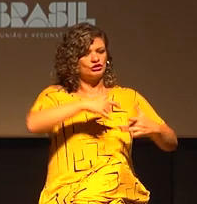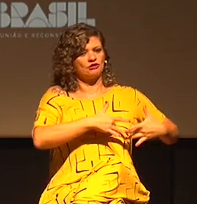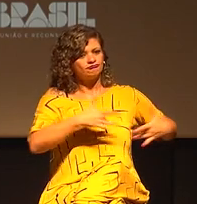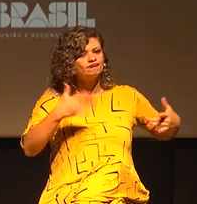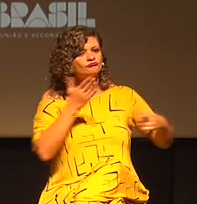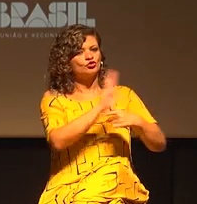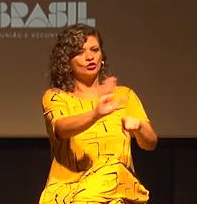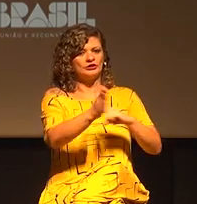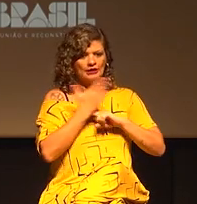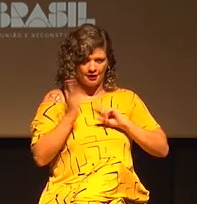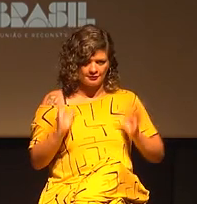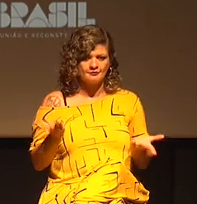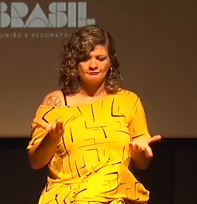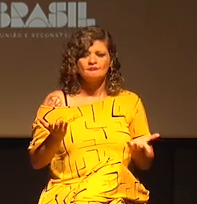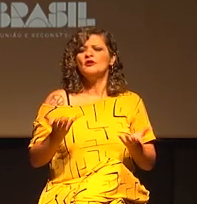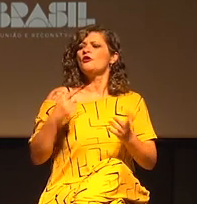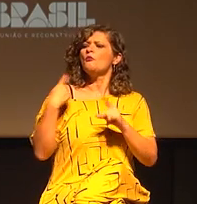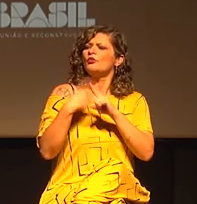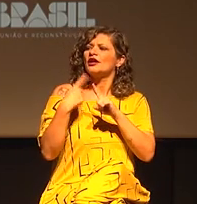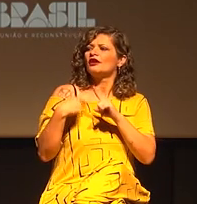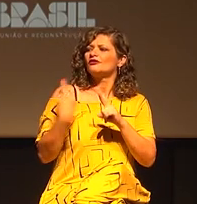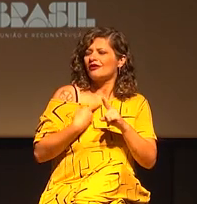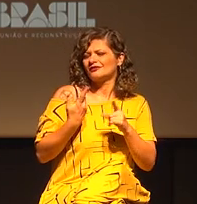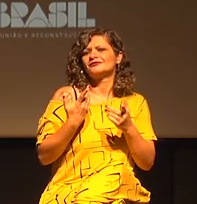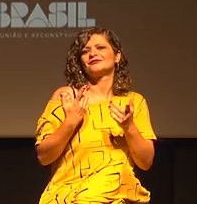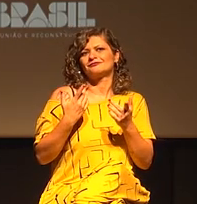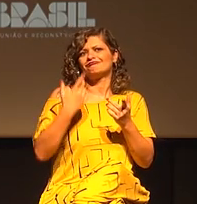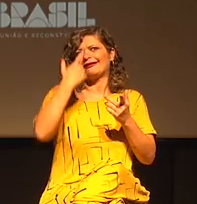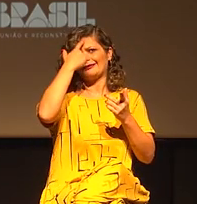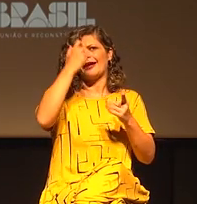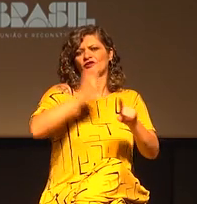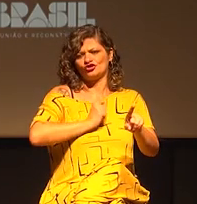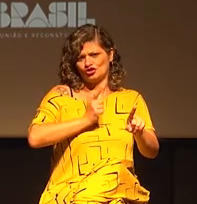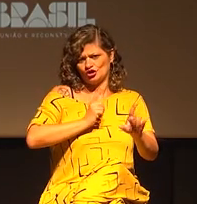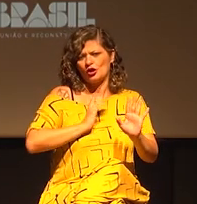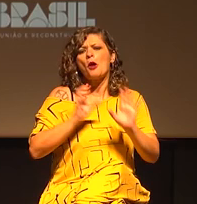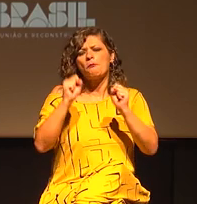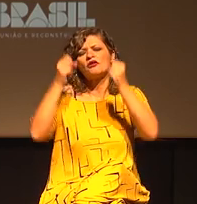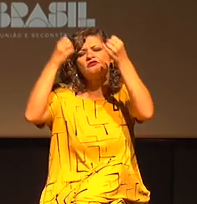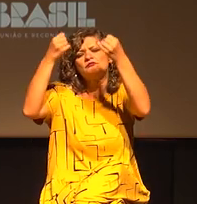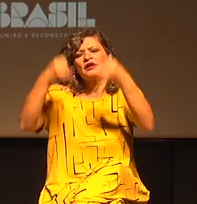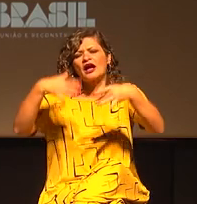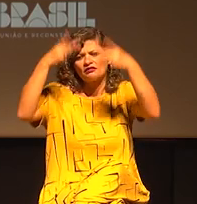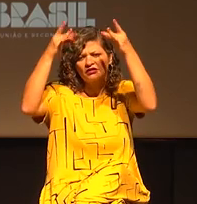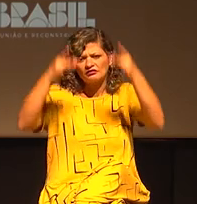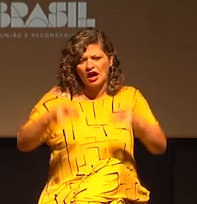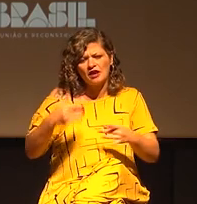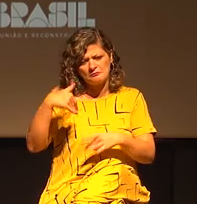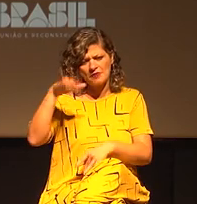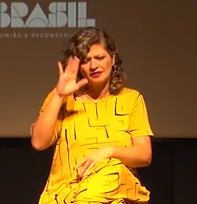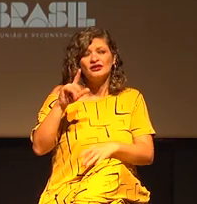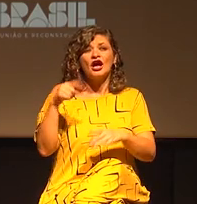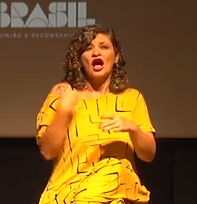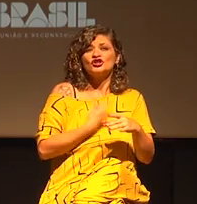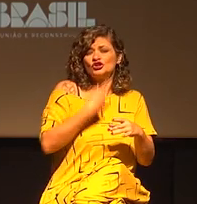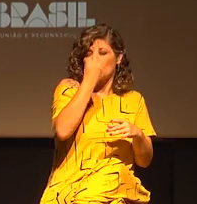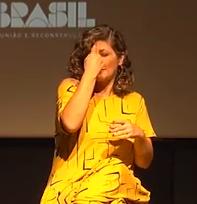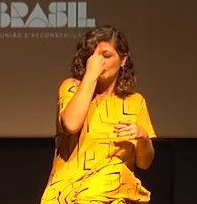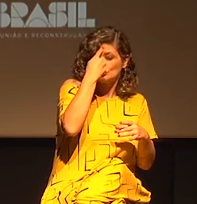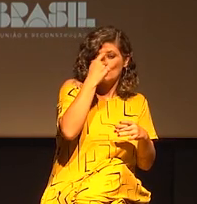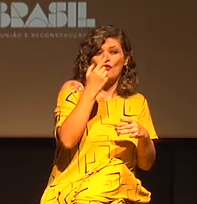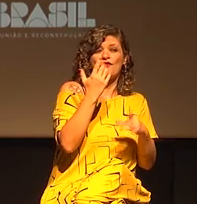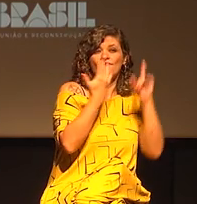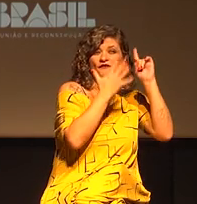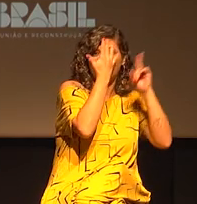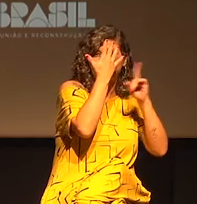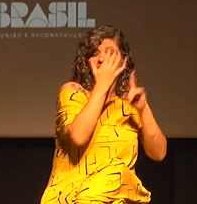uma ideia de de cozinha isso eu posso depois desenvolver isso mais pra frente eu sei que a gente pensou isso em fevereiro em março